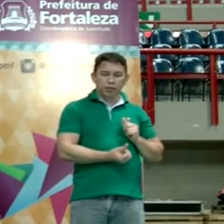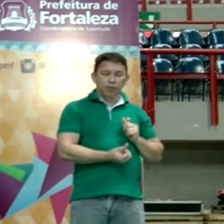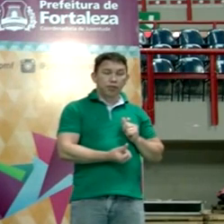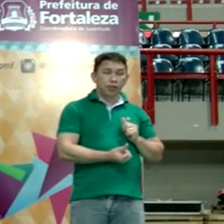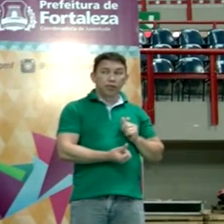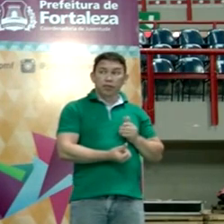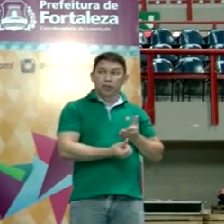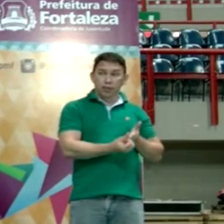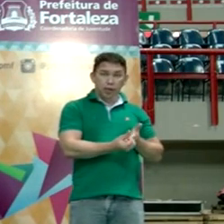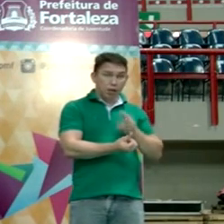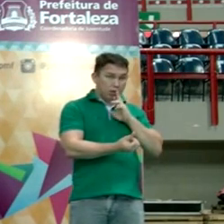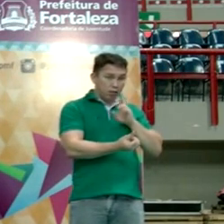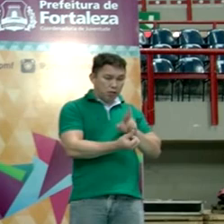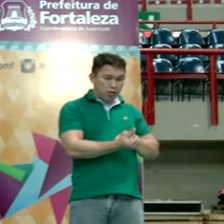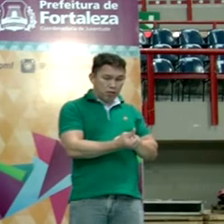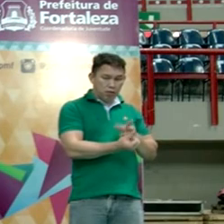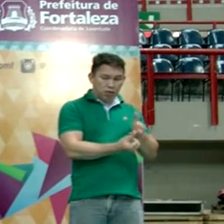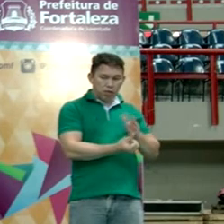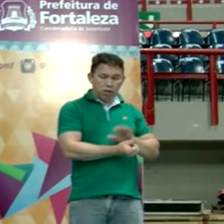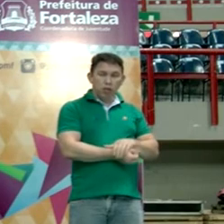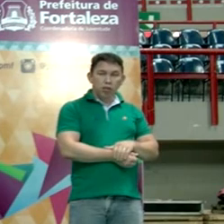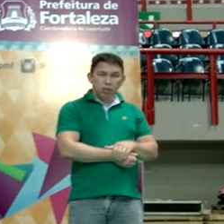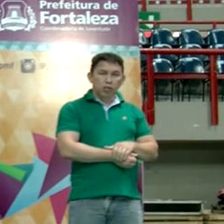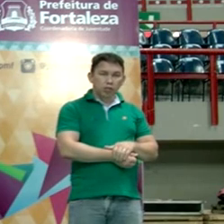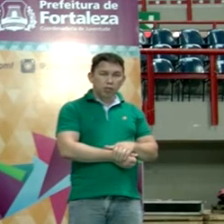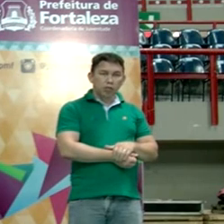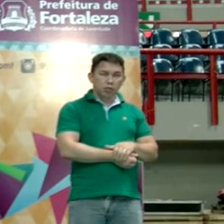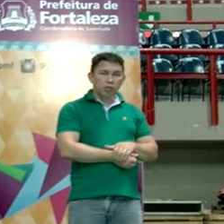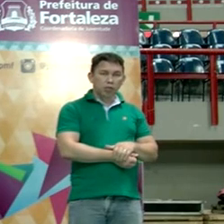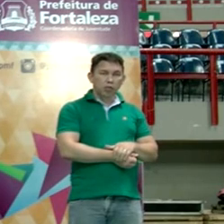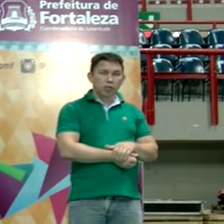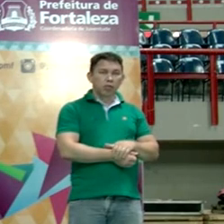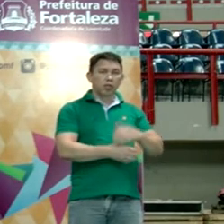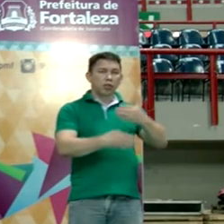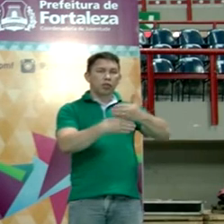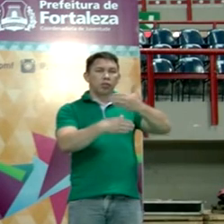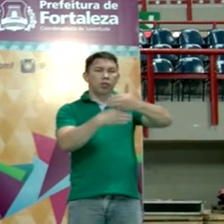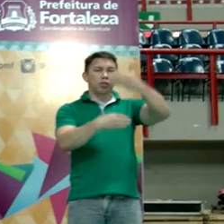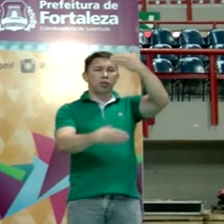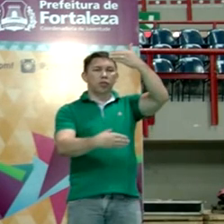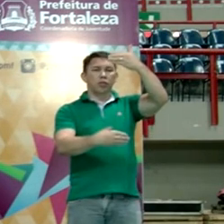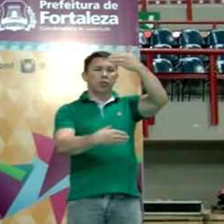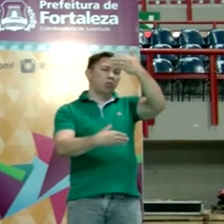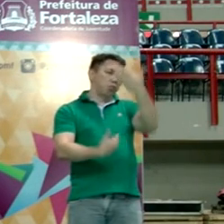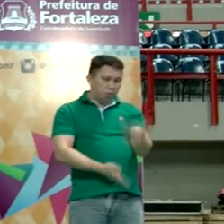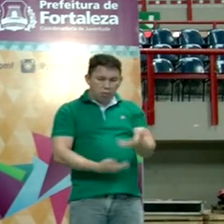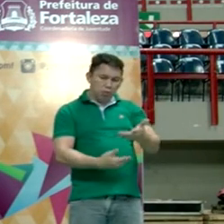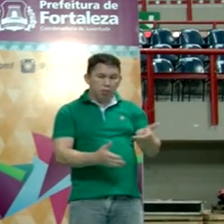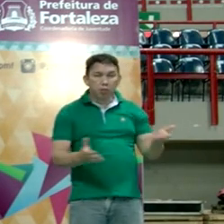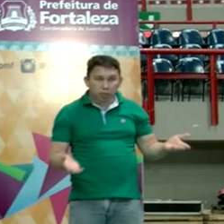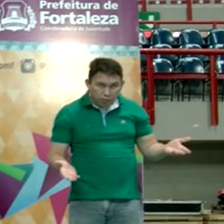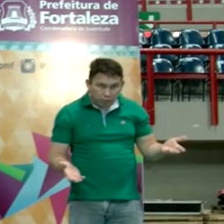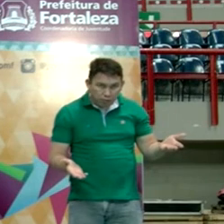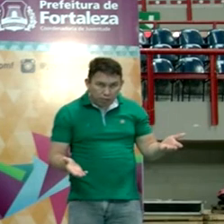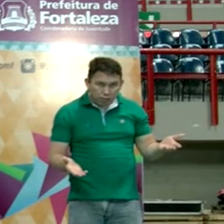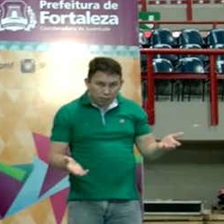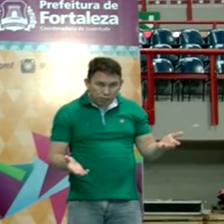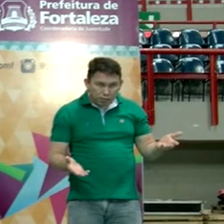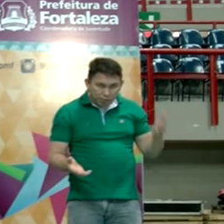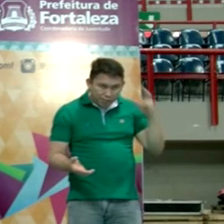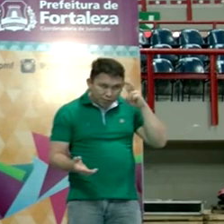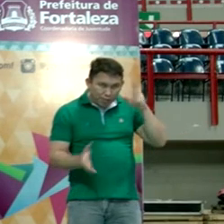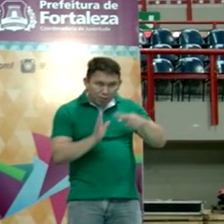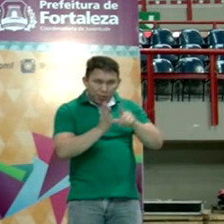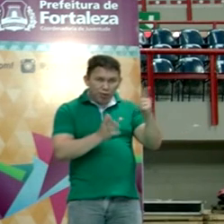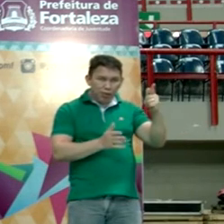Então a questão 6, o Yuri respondeu nesse instante, sobre a queda do Muro de Berlim, tá? Então vamos resolver a questão 5. A